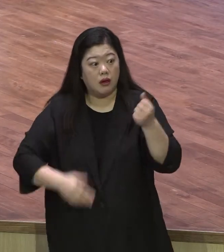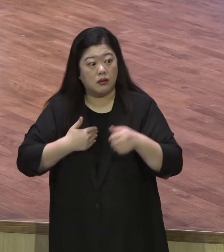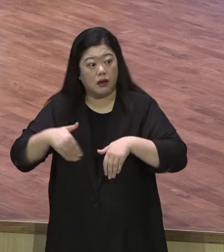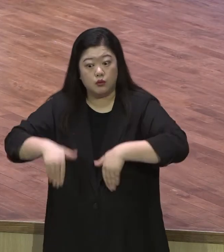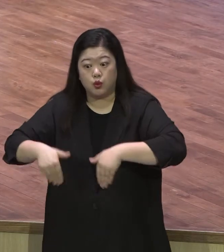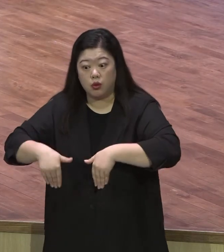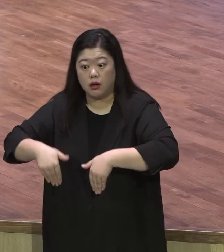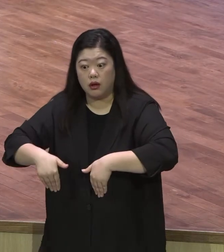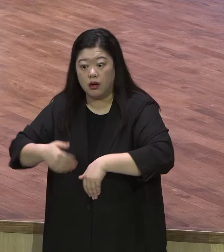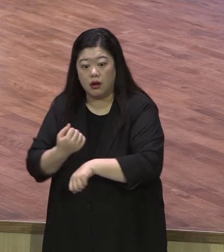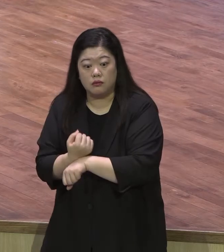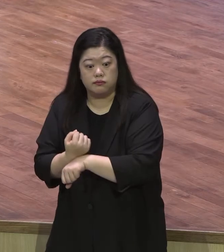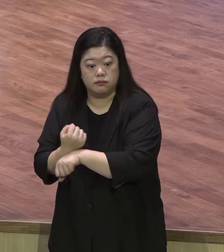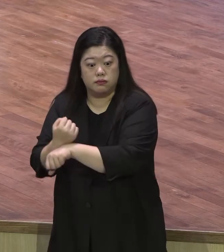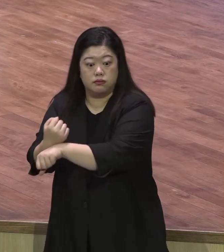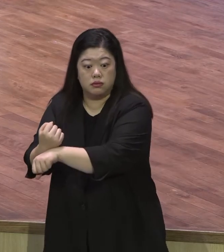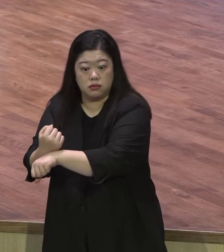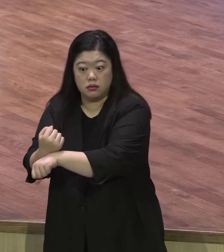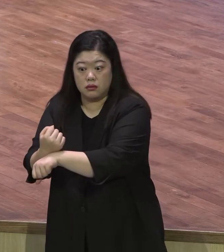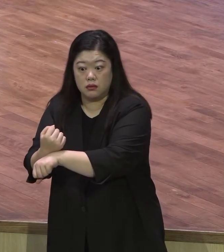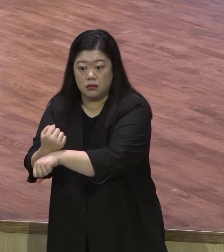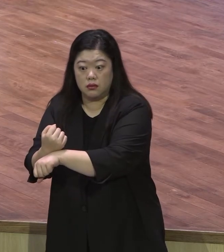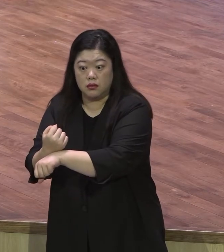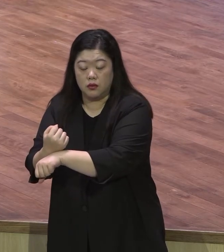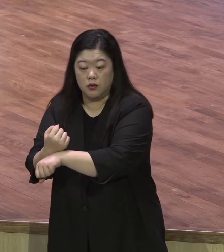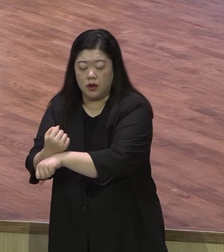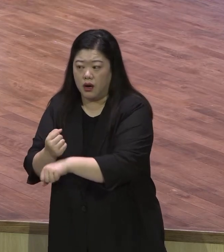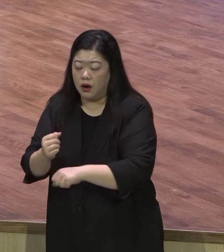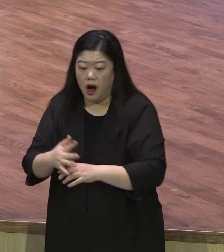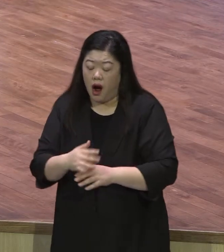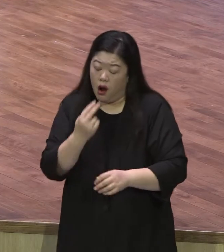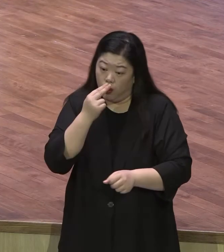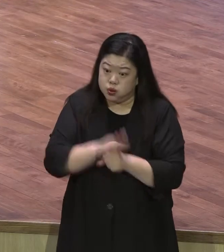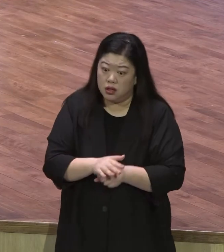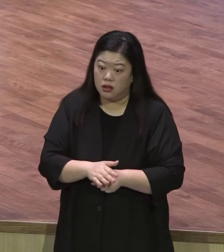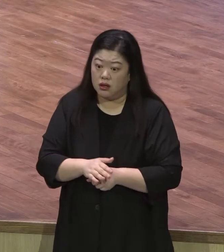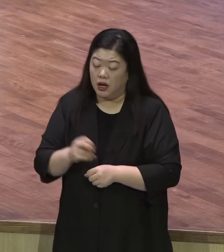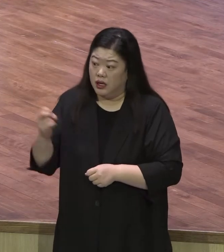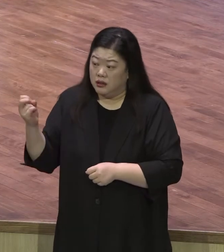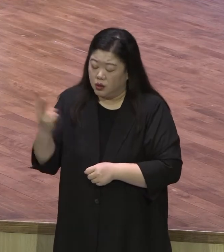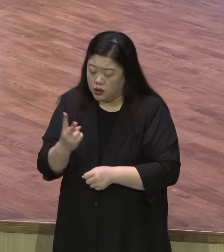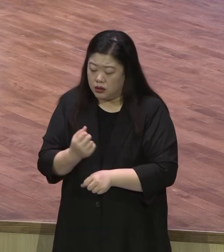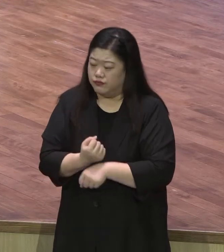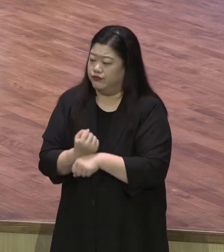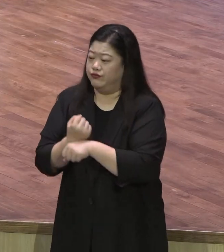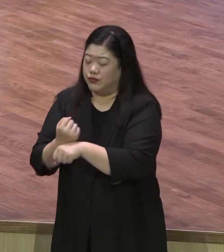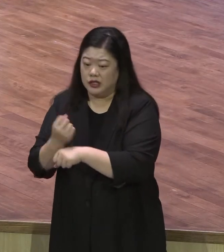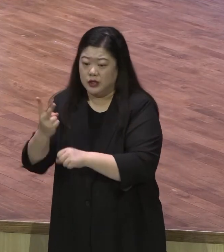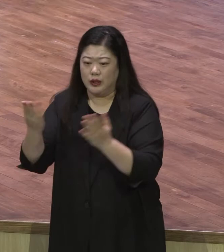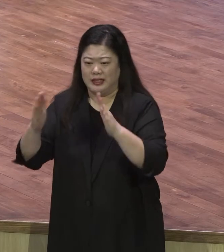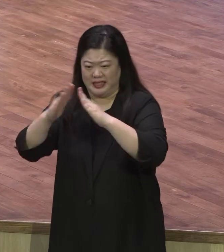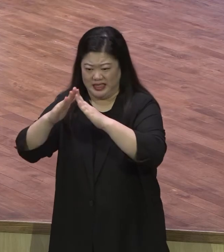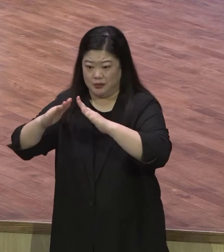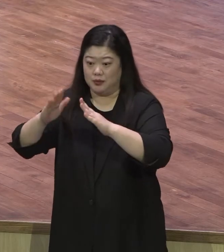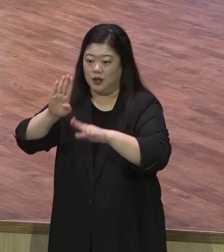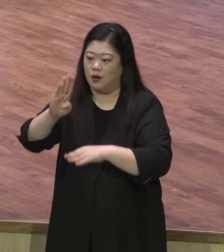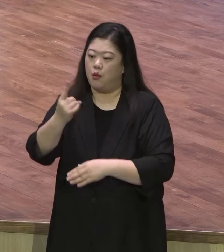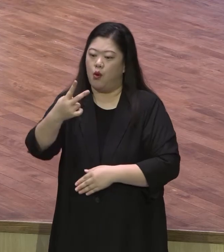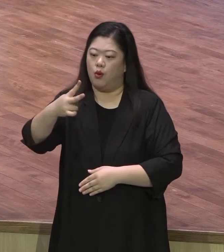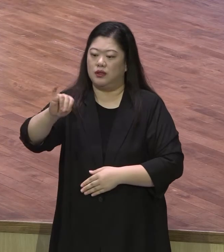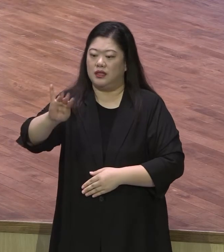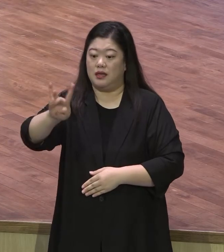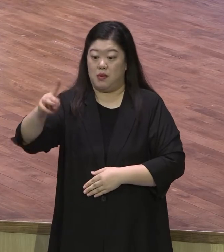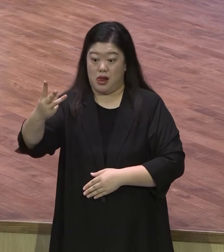되었어요 그래서 능력을 발휘해가지고 보디발 집에 인정을 받아가 가정촌무가 되었어요 그런데 또